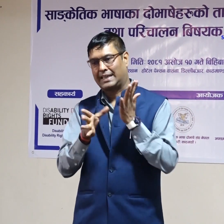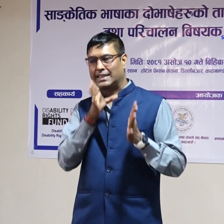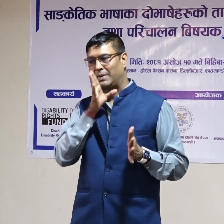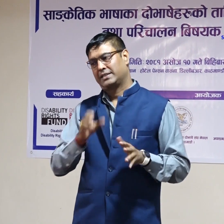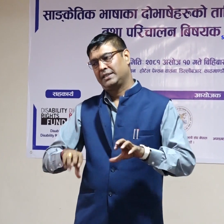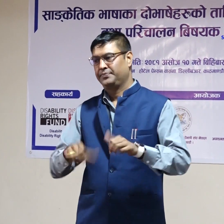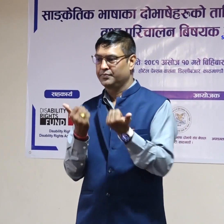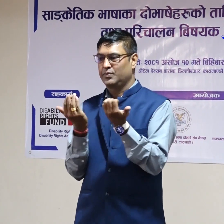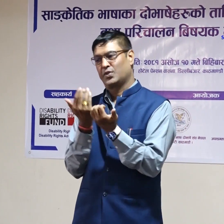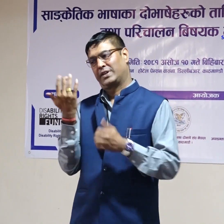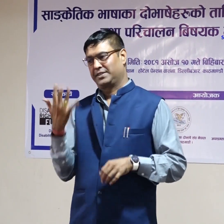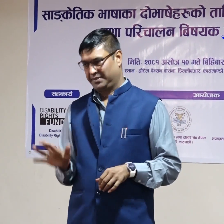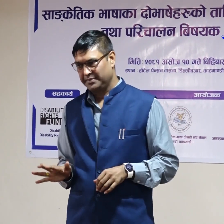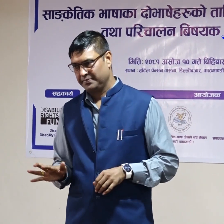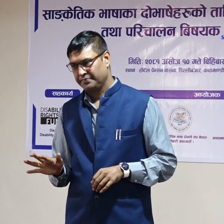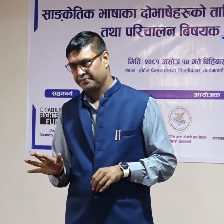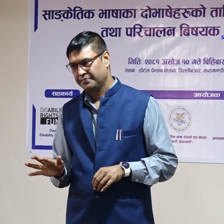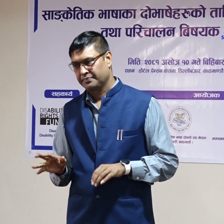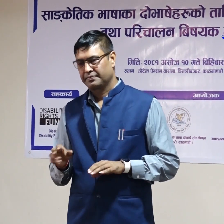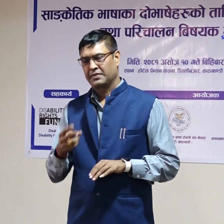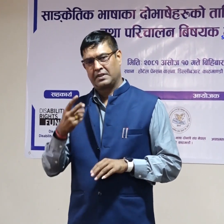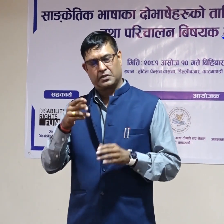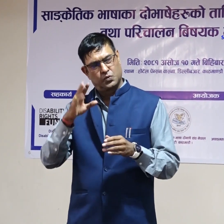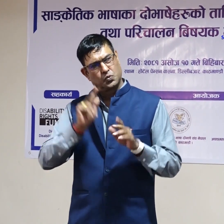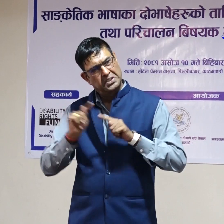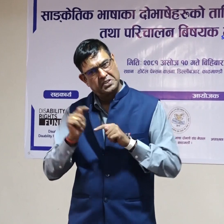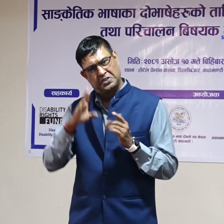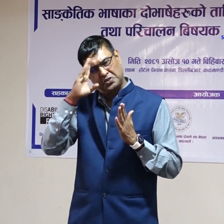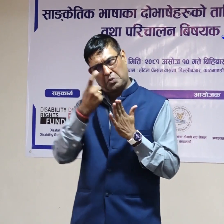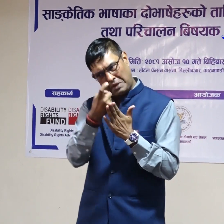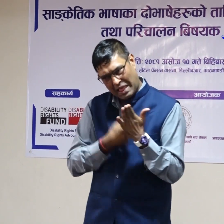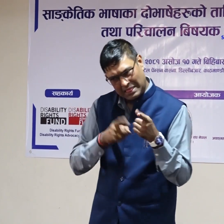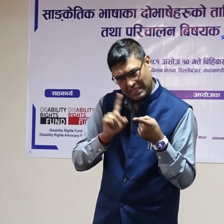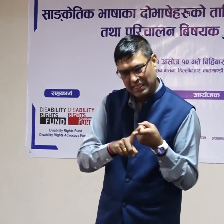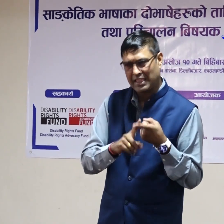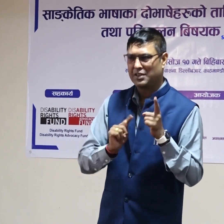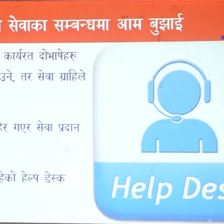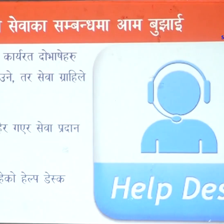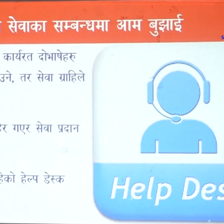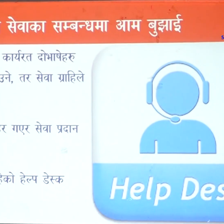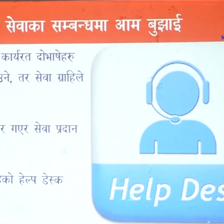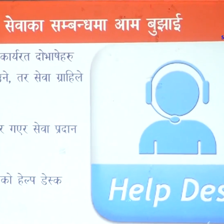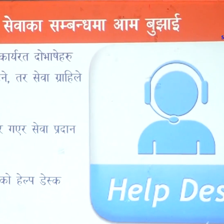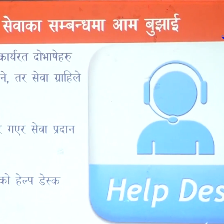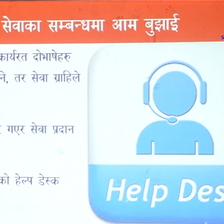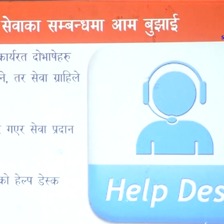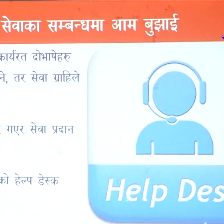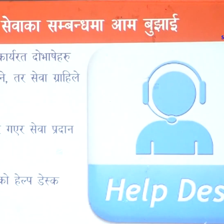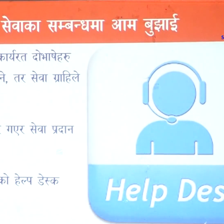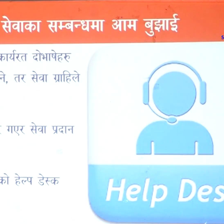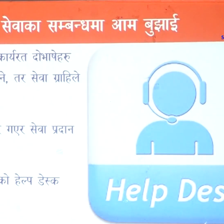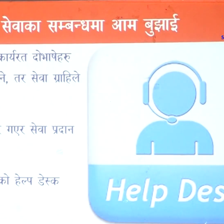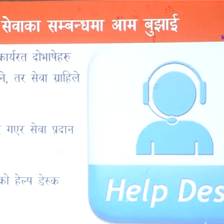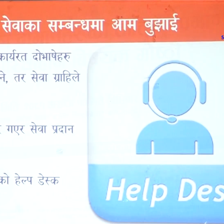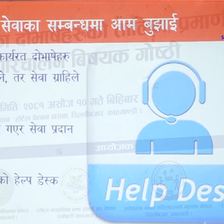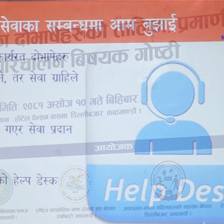नसक्दा समस्या हुने गरेको छ। नयाँ शब्द सङ्केत अनुमोदन भइसक्दा पनि तालिम प्राप्त दोभाषीलाई उक्त तालिम दिन नसकेको अवस्था छ। सांकेतिक भाषा